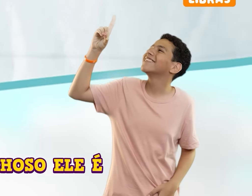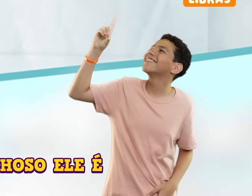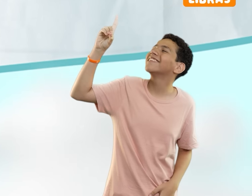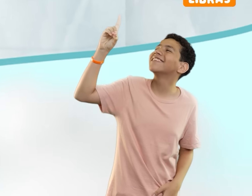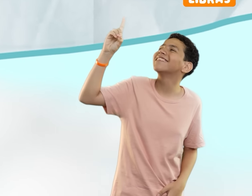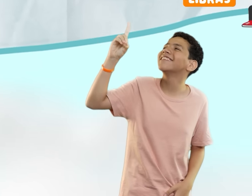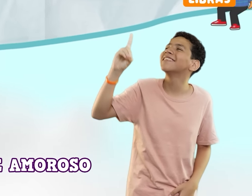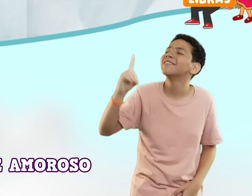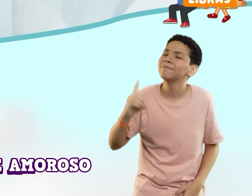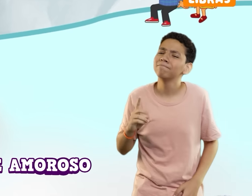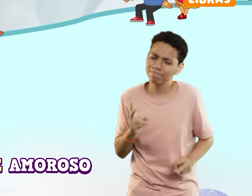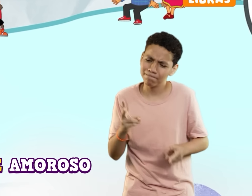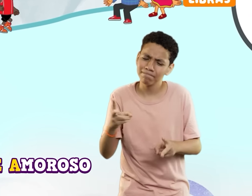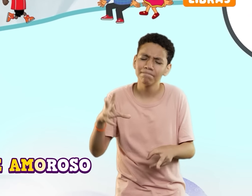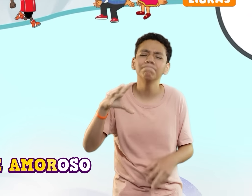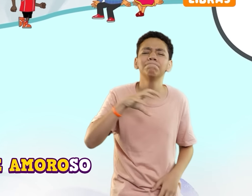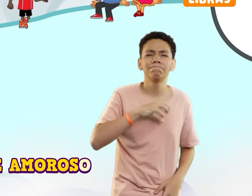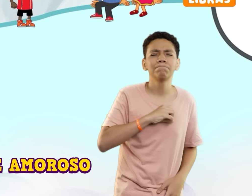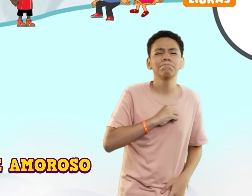é,